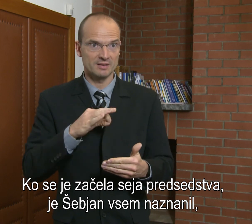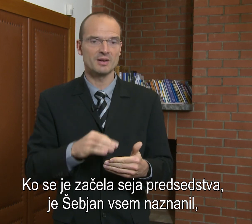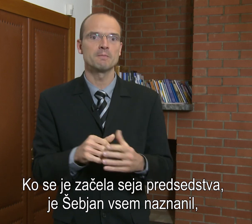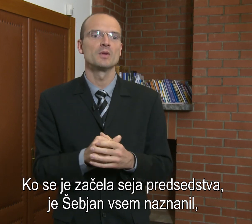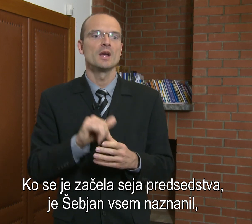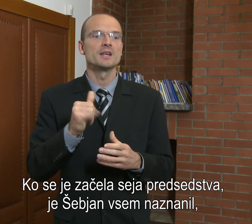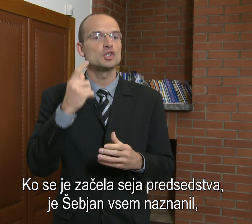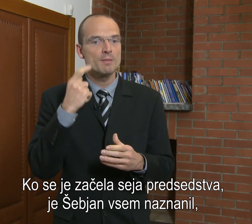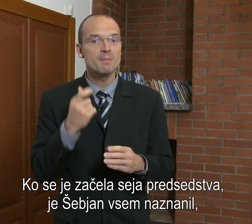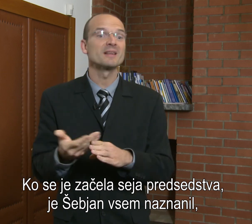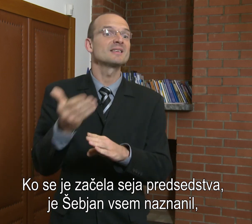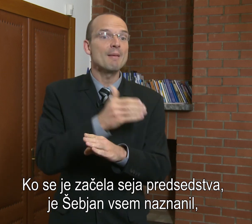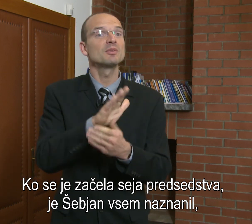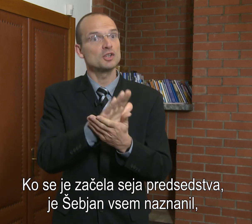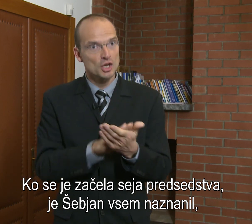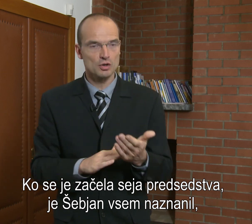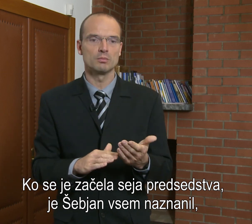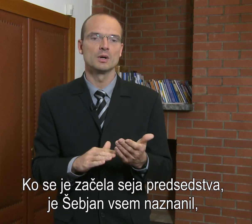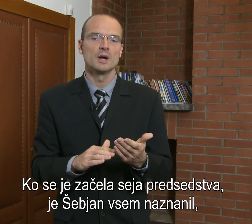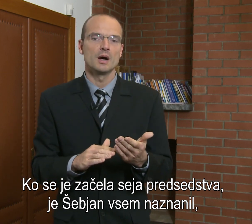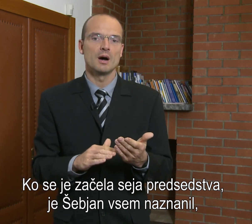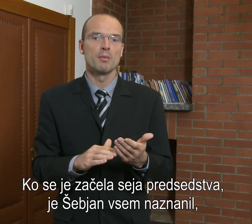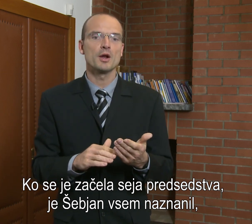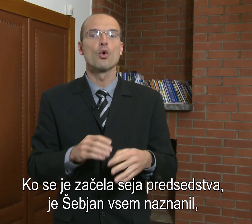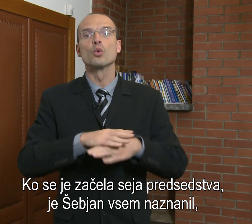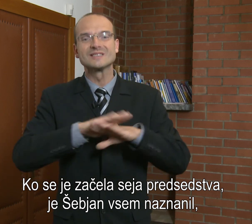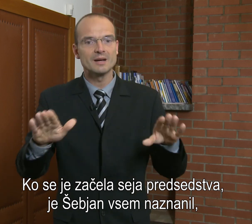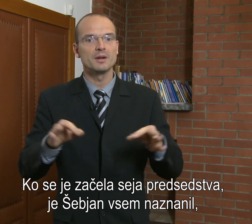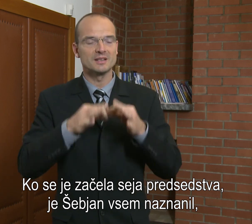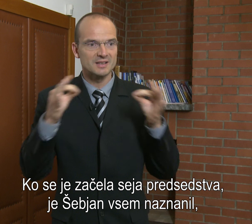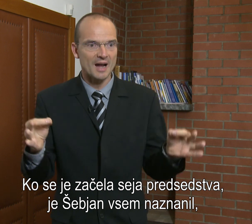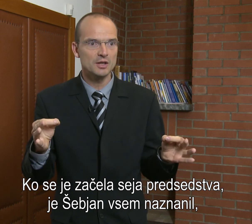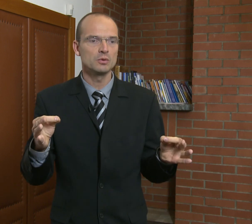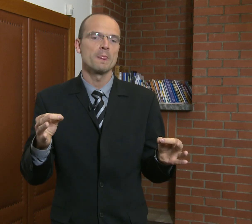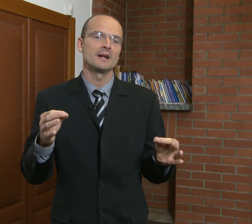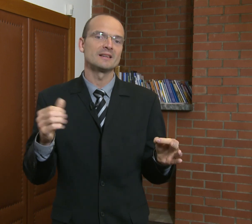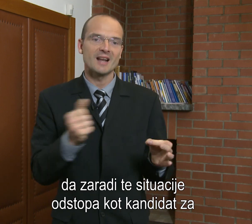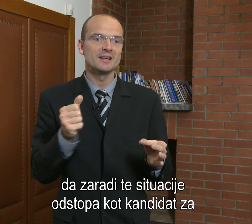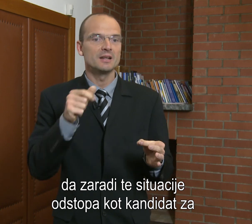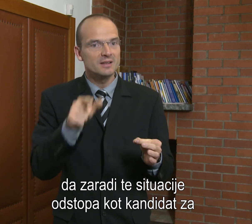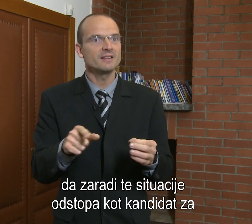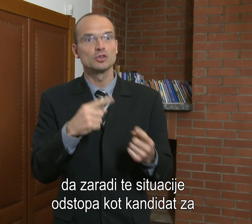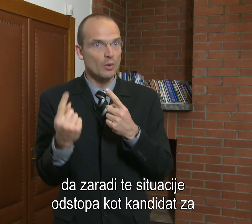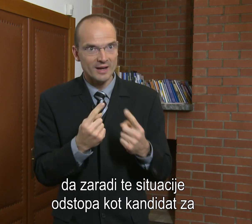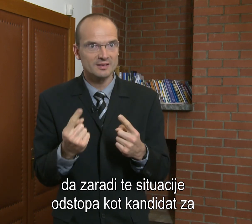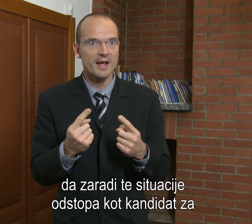predsedstva, je Šebjan pred samim začetkom, vsem naznanil, da zaradi te situacije